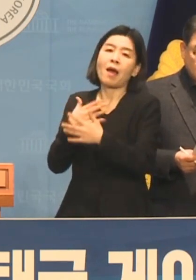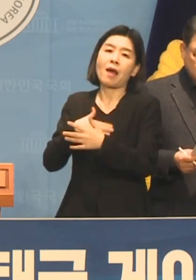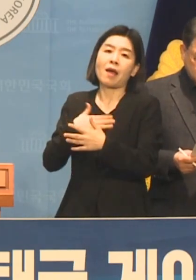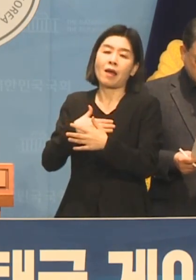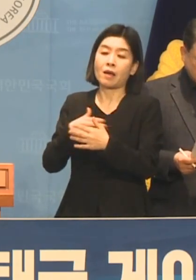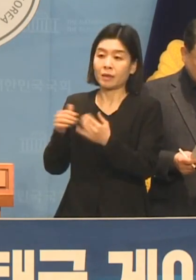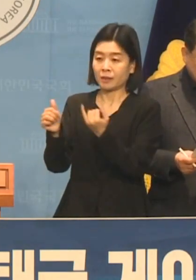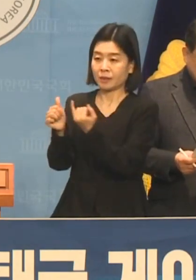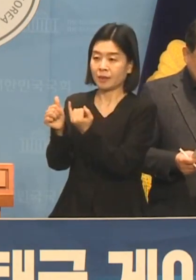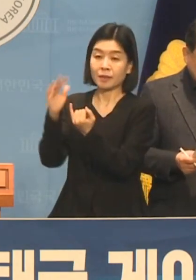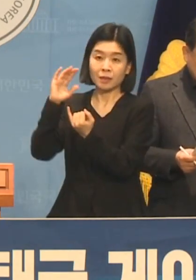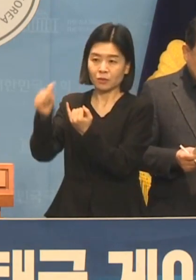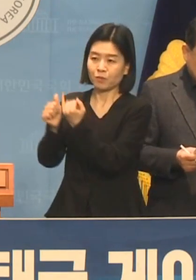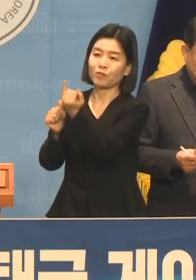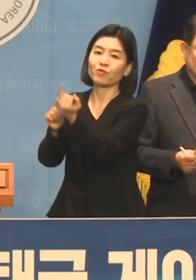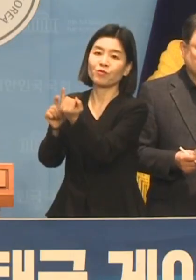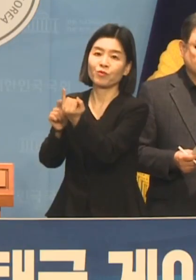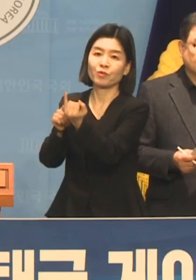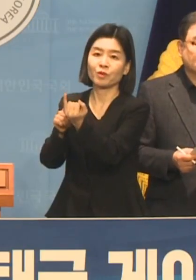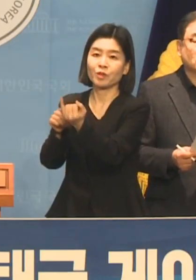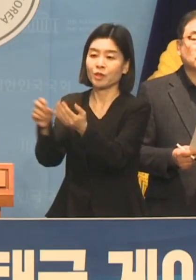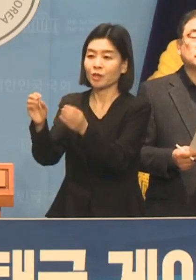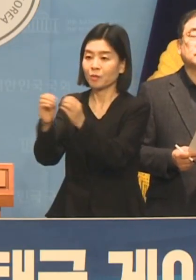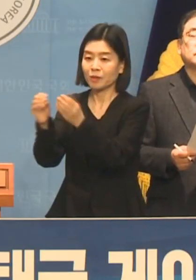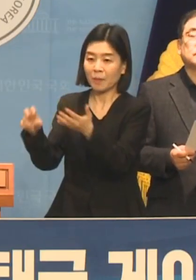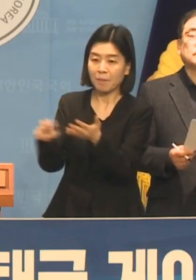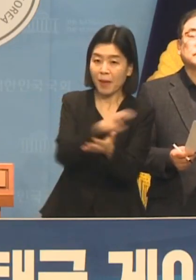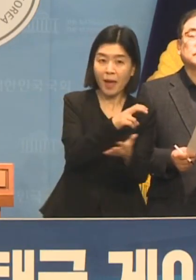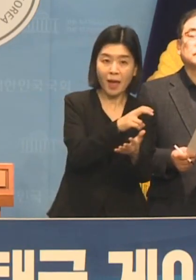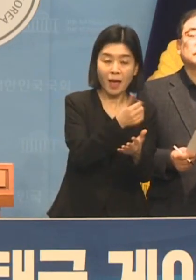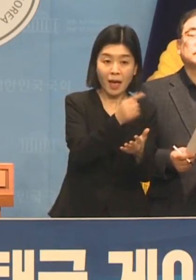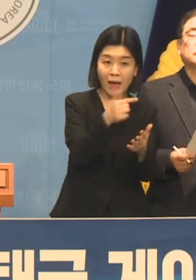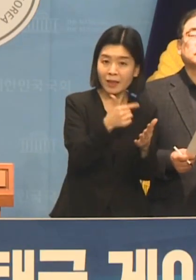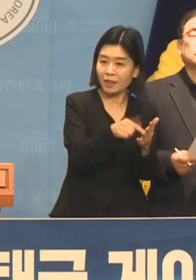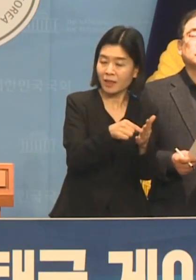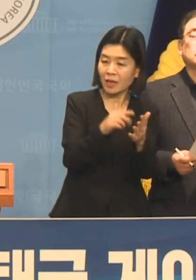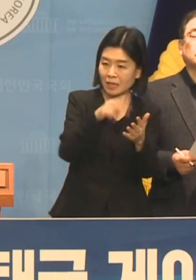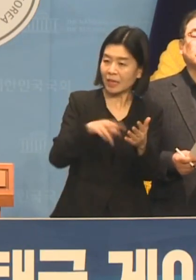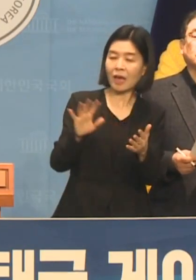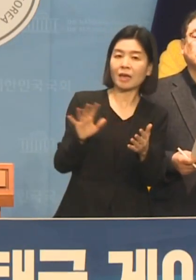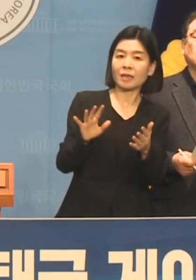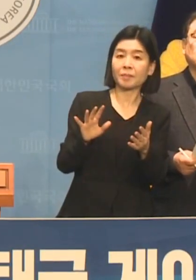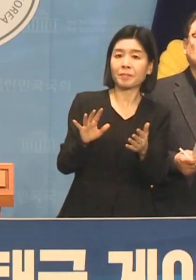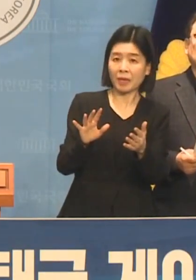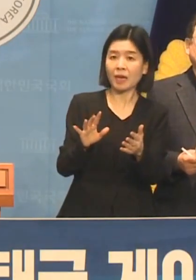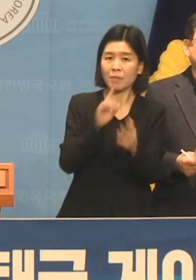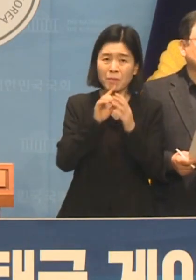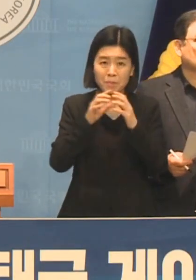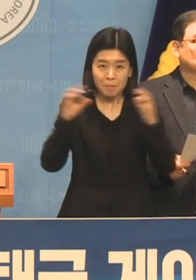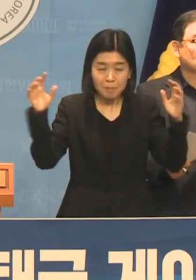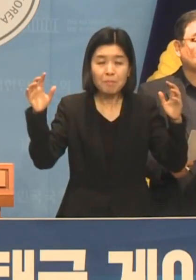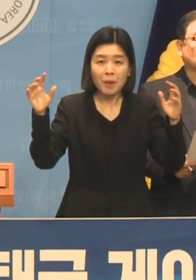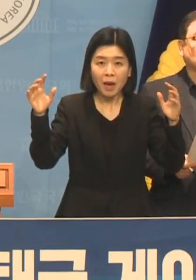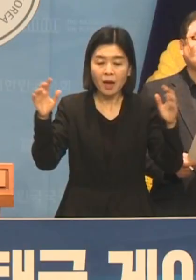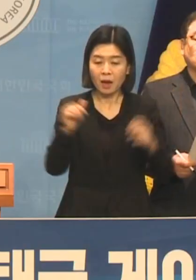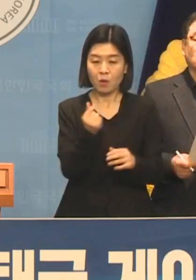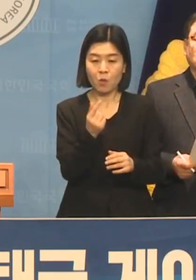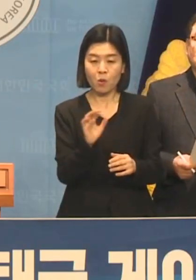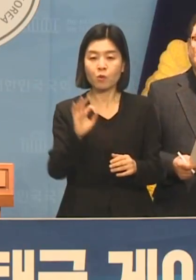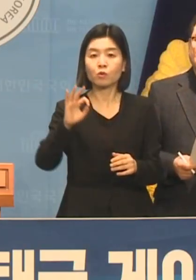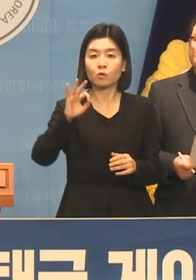김건희의 문자 일십 논란으로 온 세상이 알았습니다. 그런데 이런 내용을